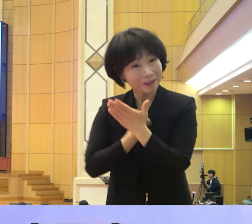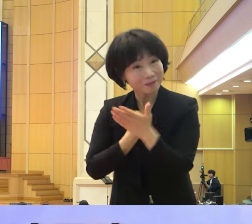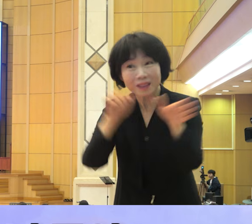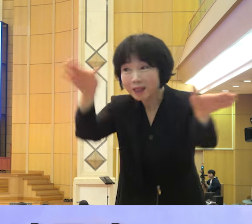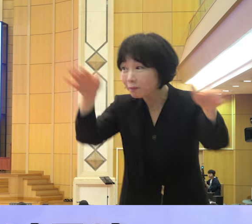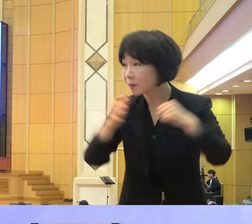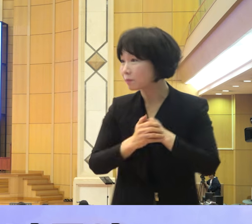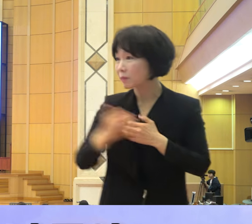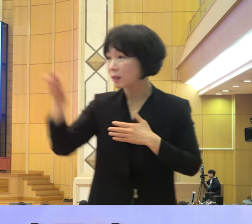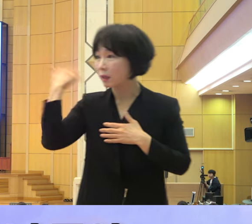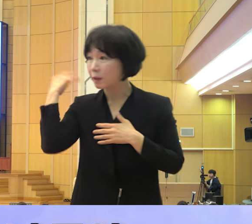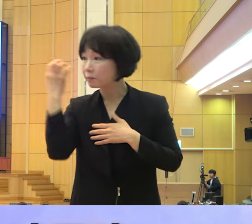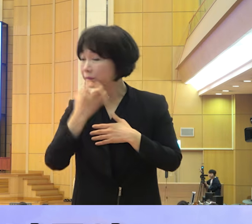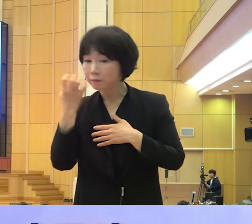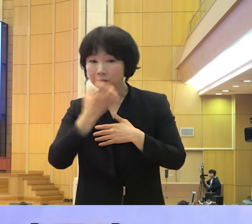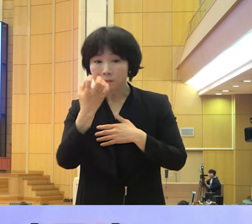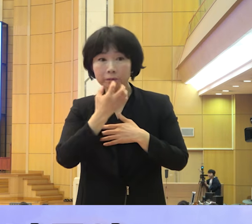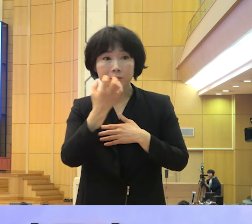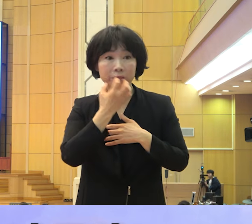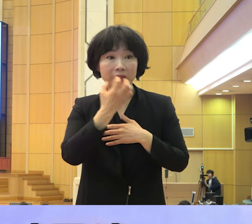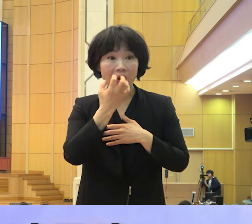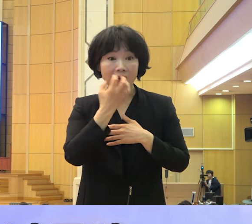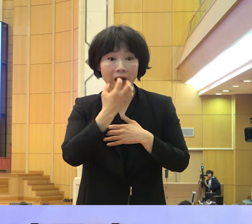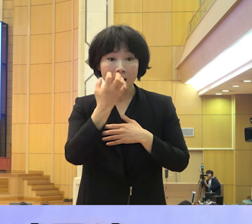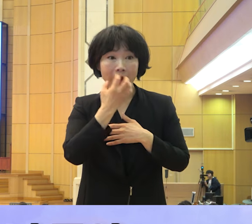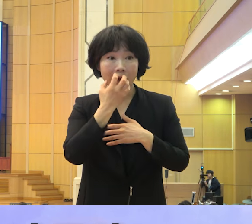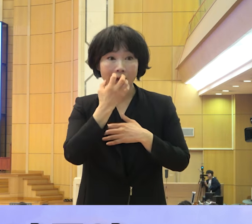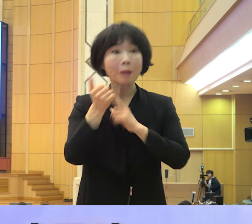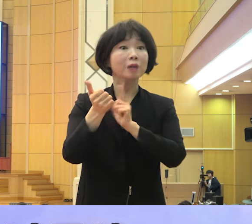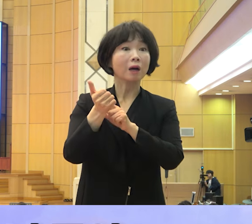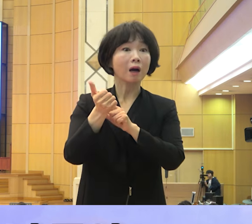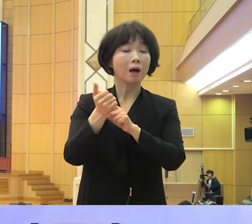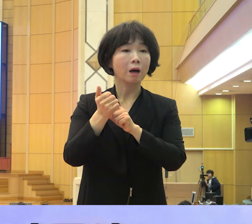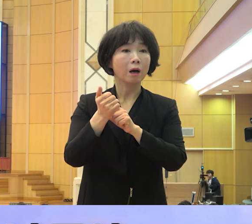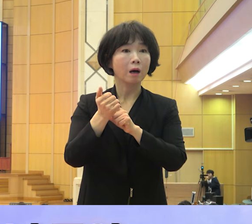의사 된 지 4년 차에 결혼을 했습니다.